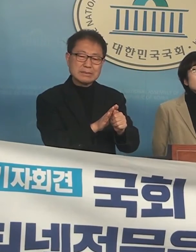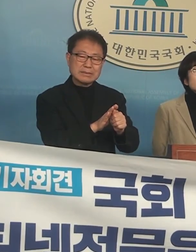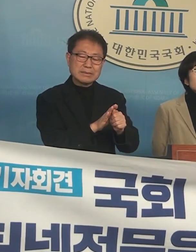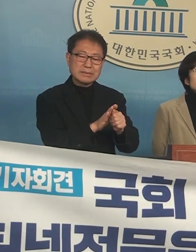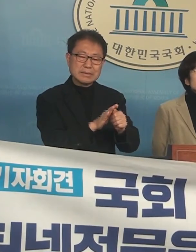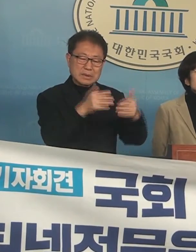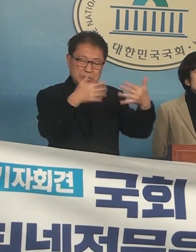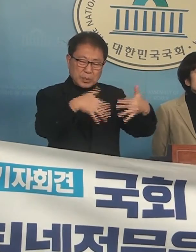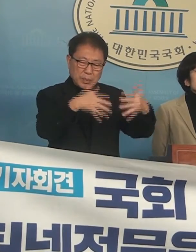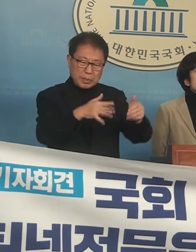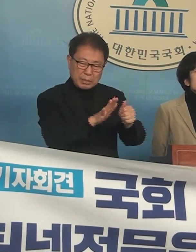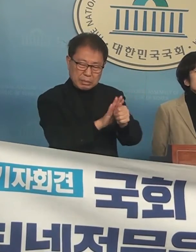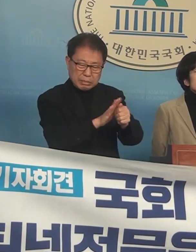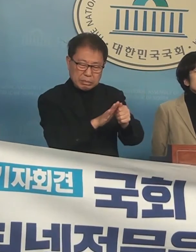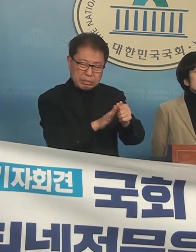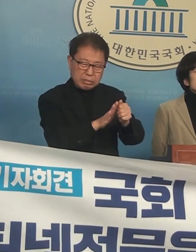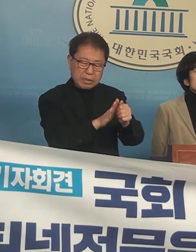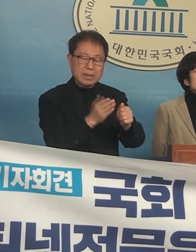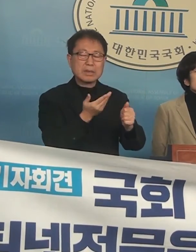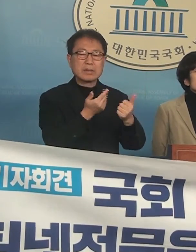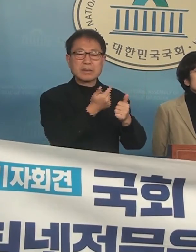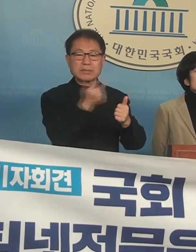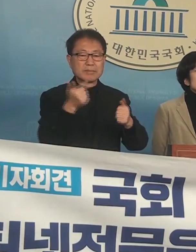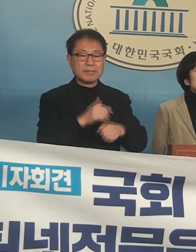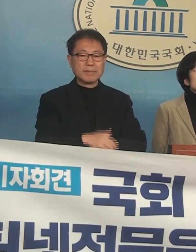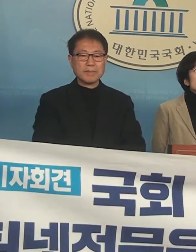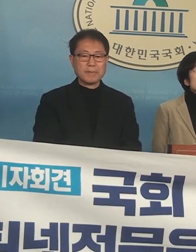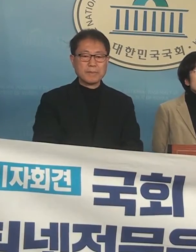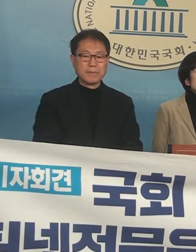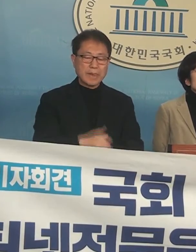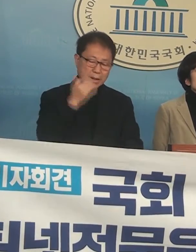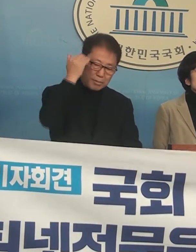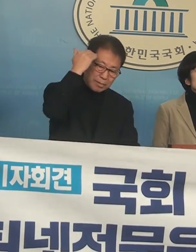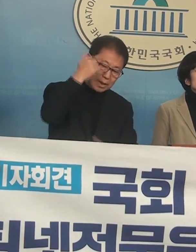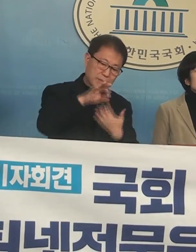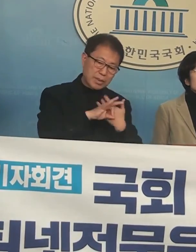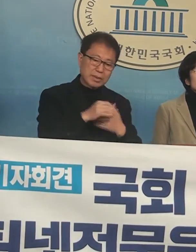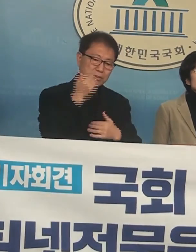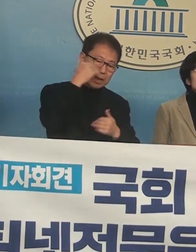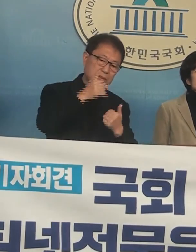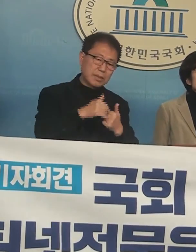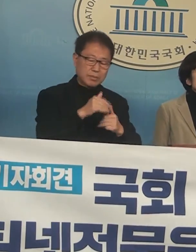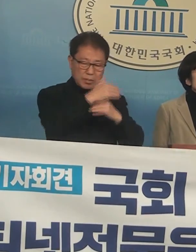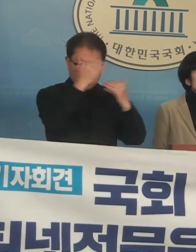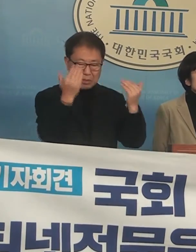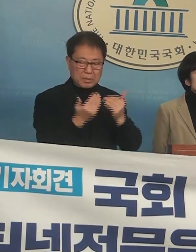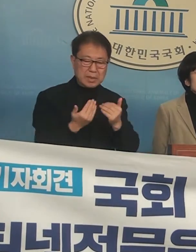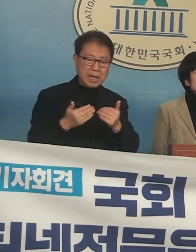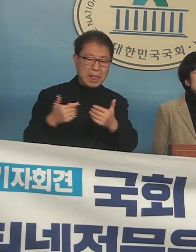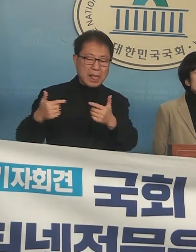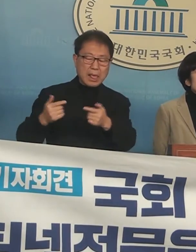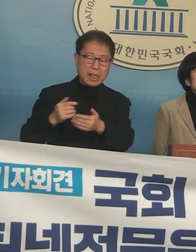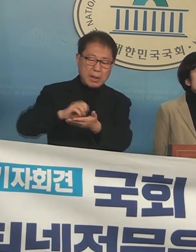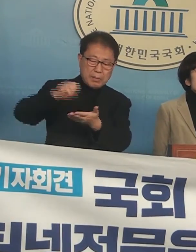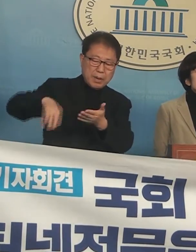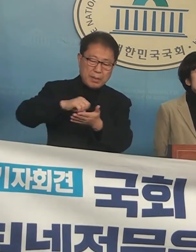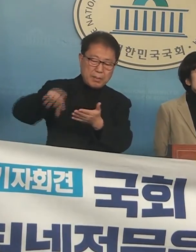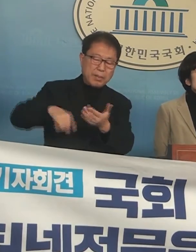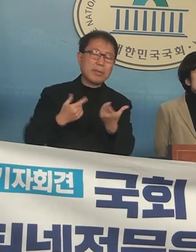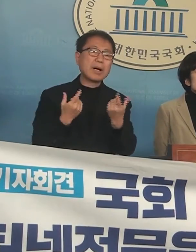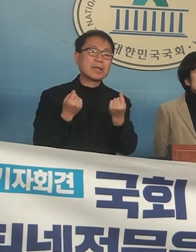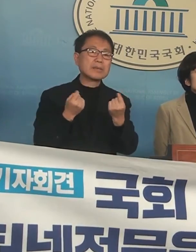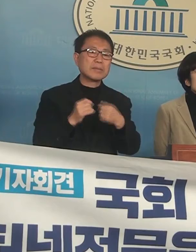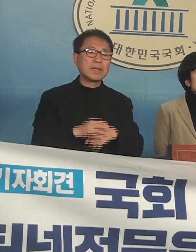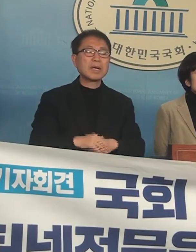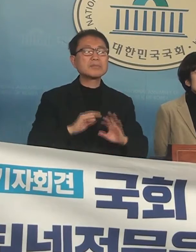기준도 KT 등이 K뱅크의 대주주가 되는데 걸림돌이 된다면 모두 다 내어줄 수 있다라는 자세입니다.